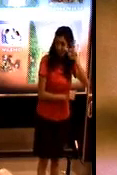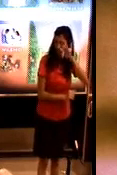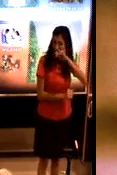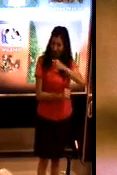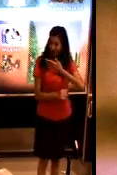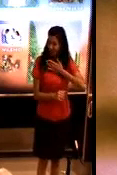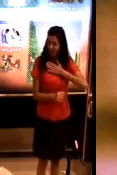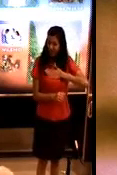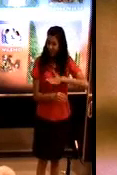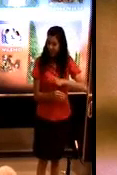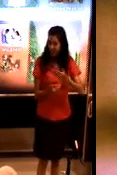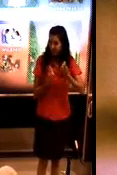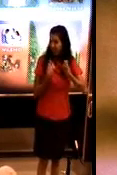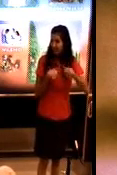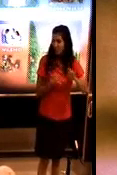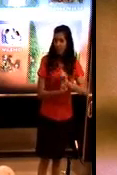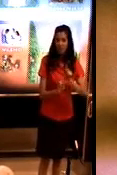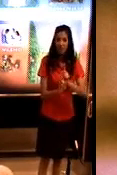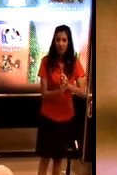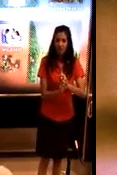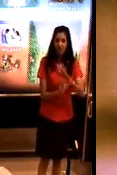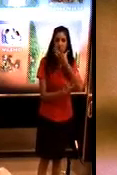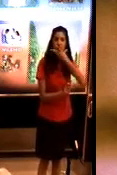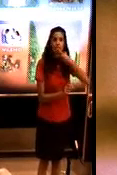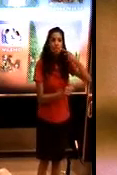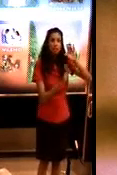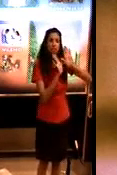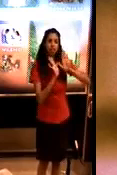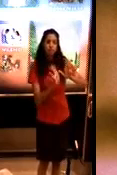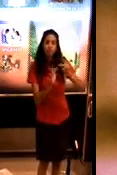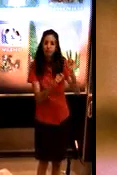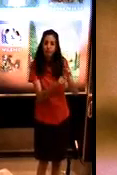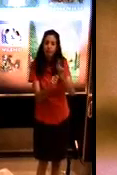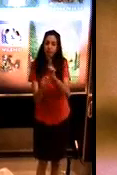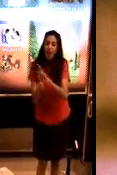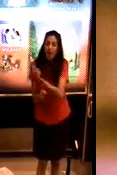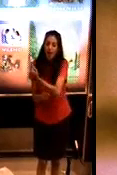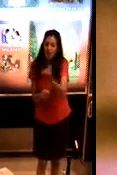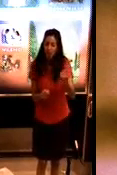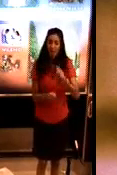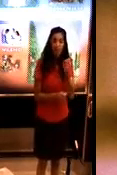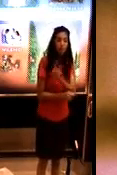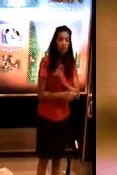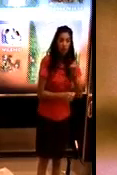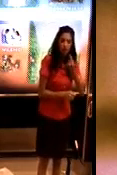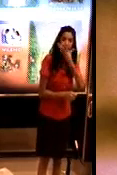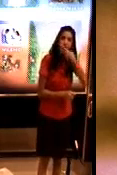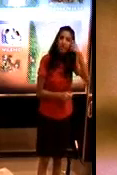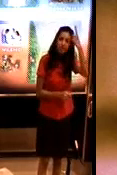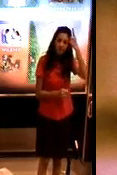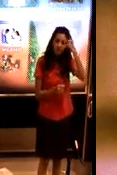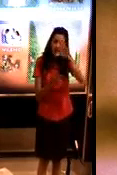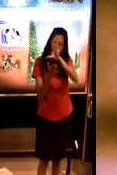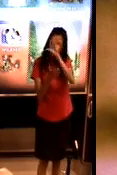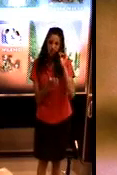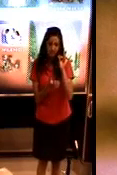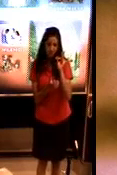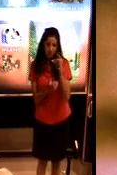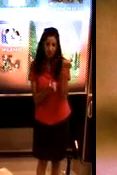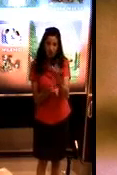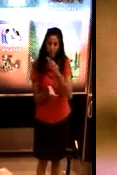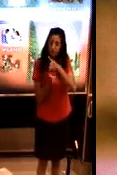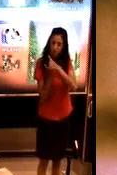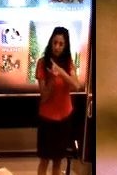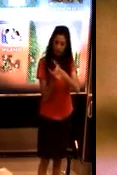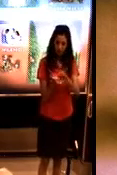el Todopoderoso. Por amor a nosotros, para que decidamos ser fieles y decidamos aceptar la verdad